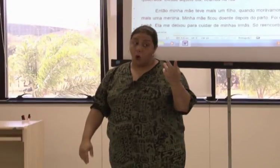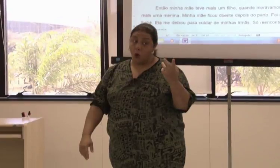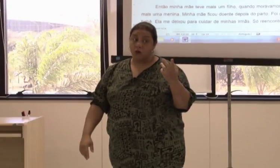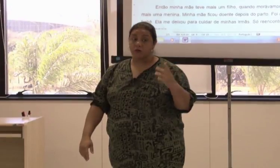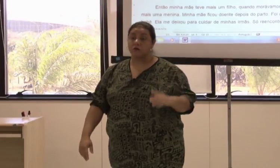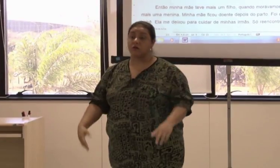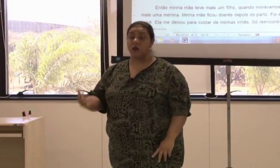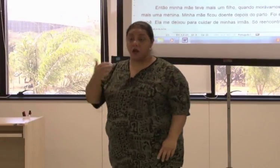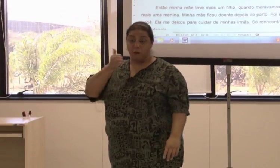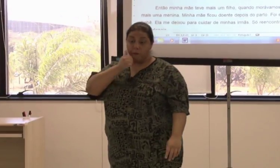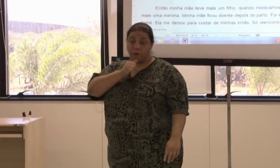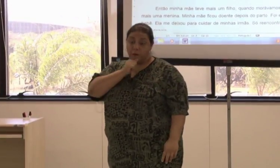Ou...